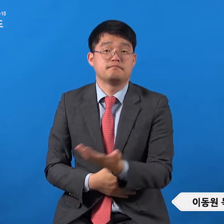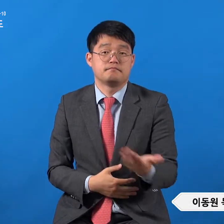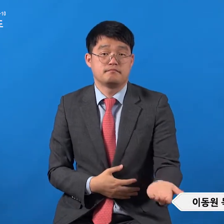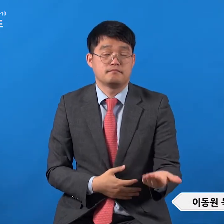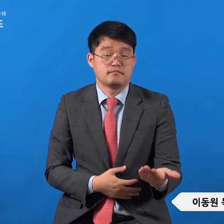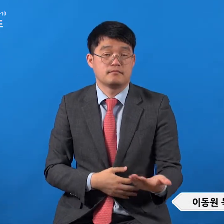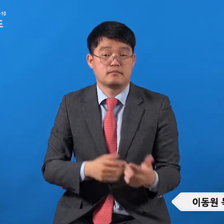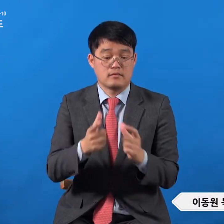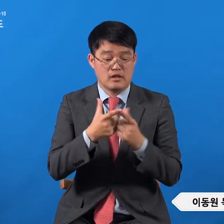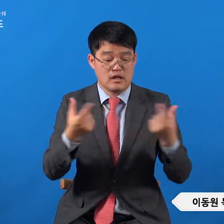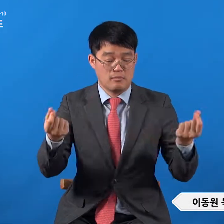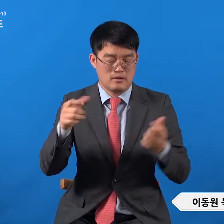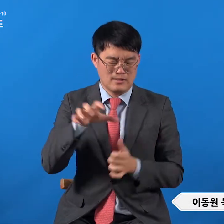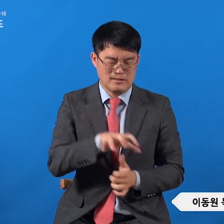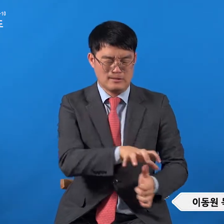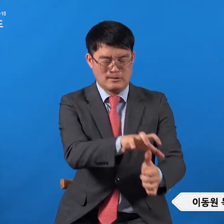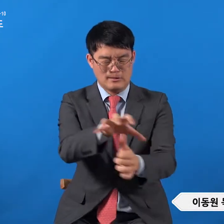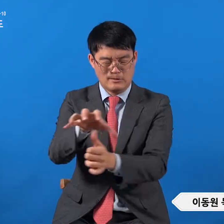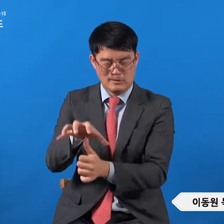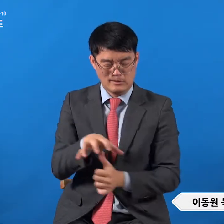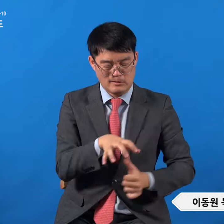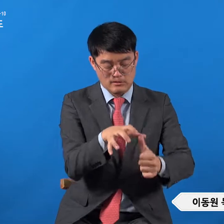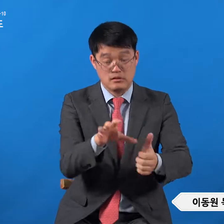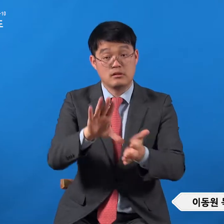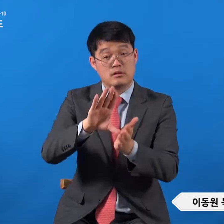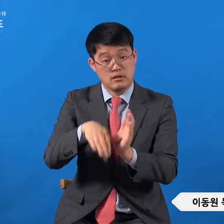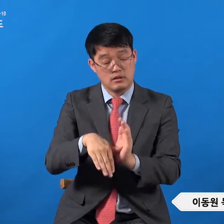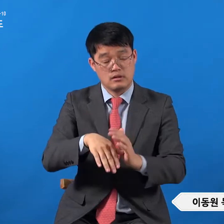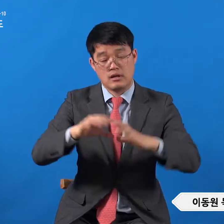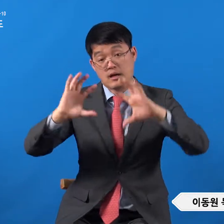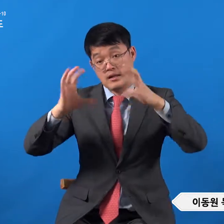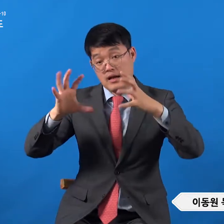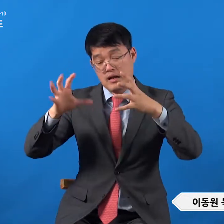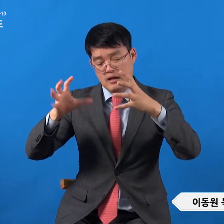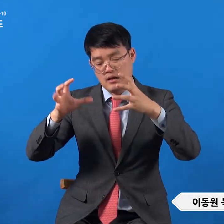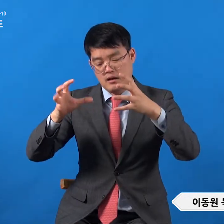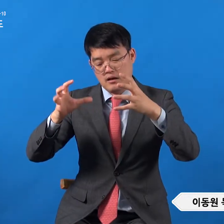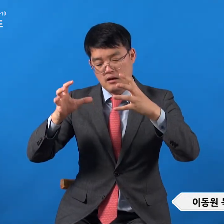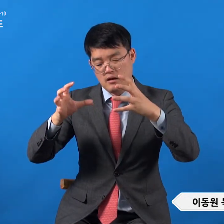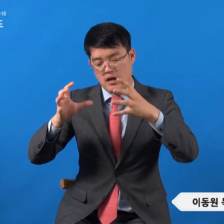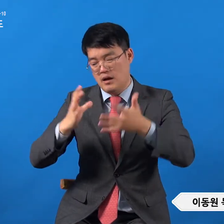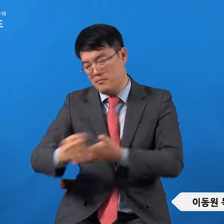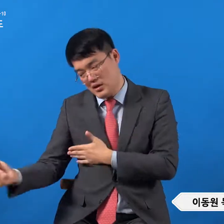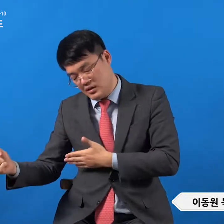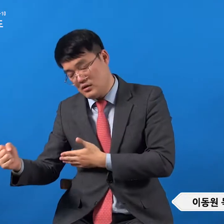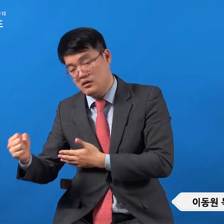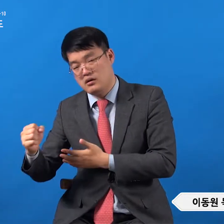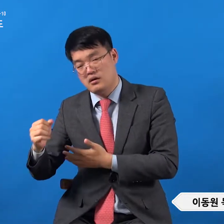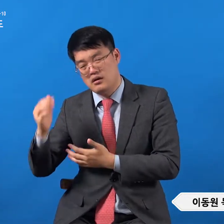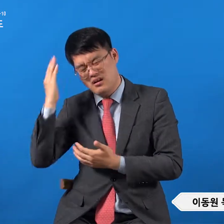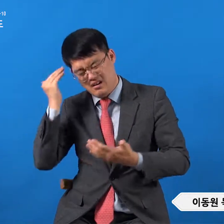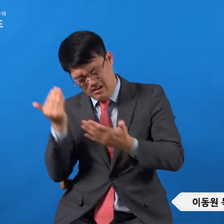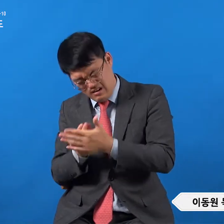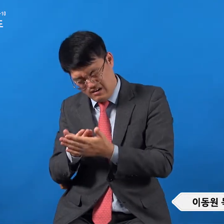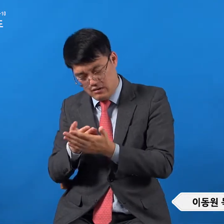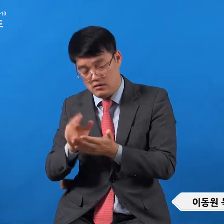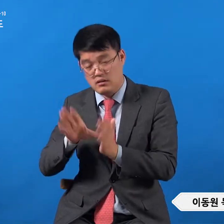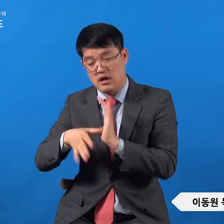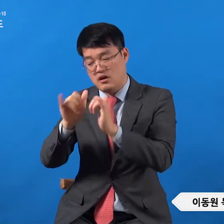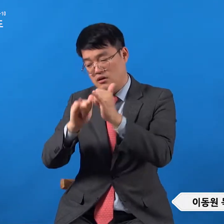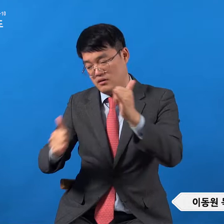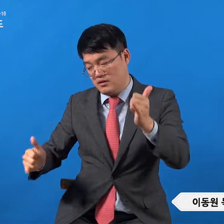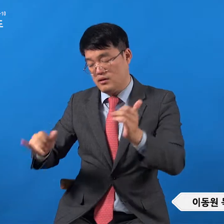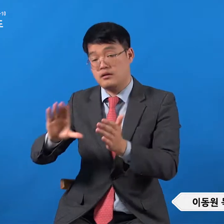여러분, 일제 강점기 우리가 나라를 잃어버린 그 어두운 때, 역사의 때